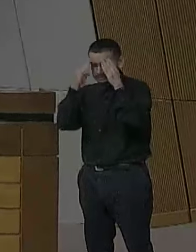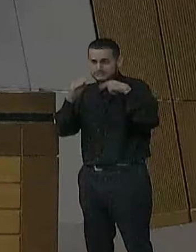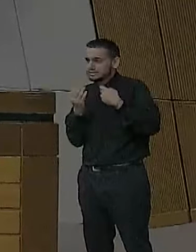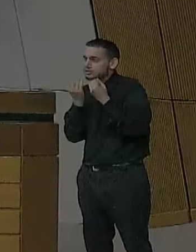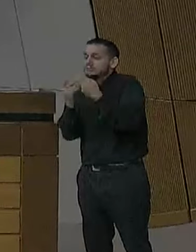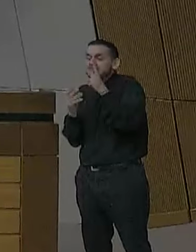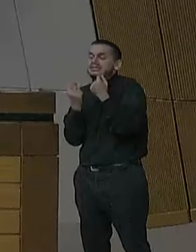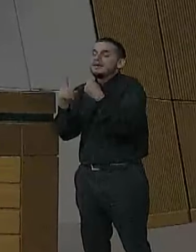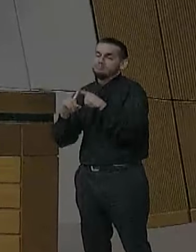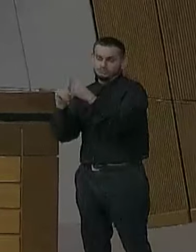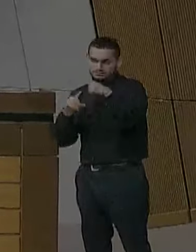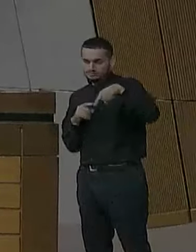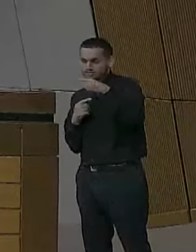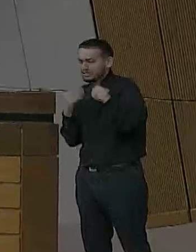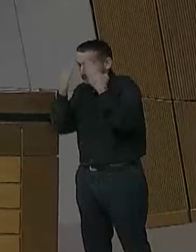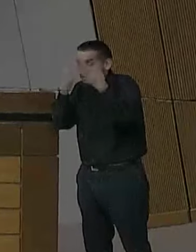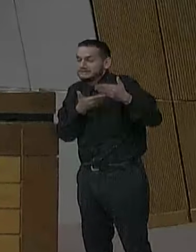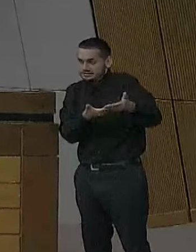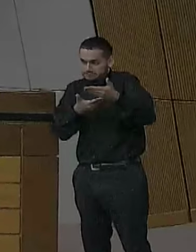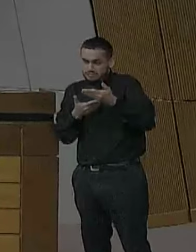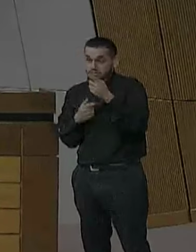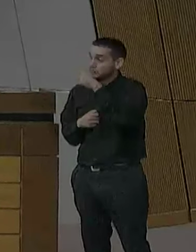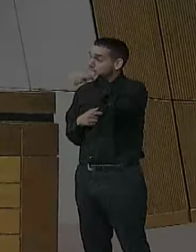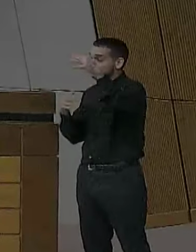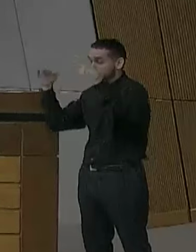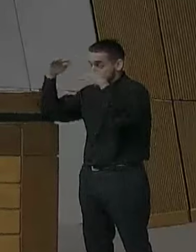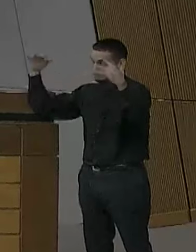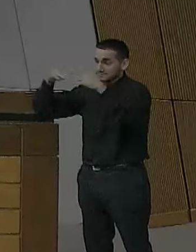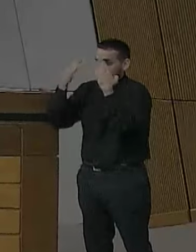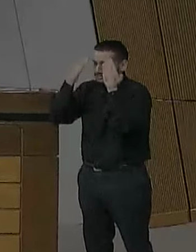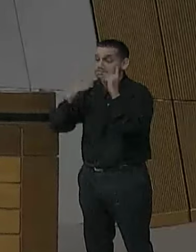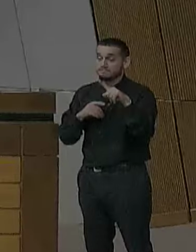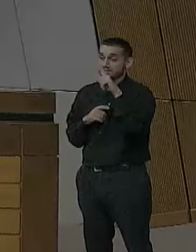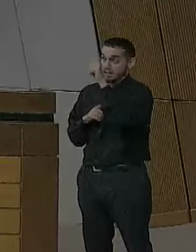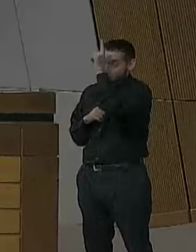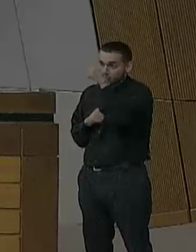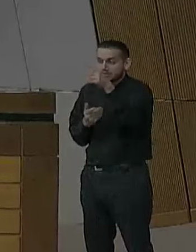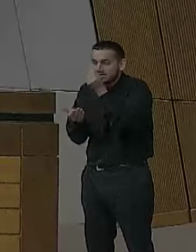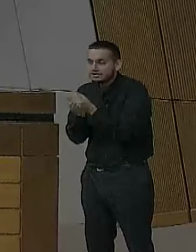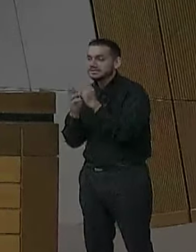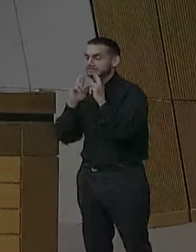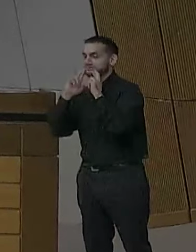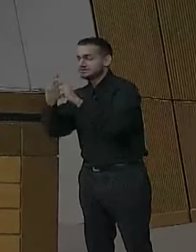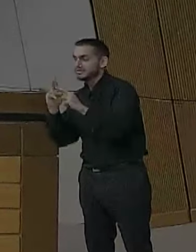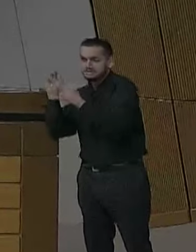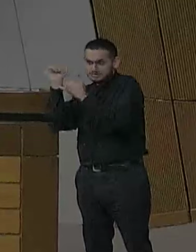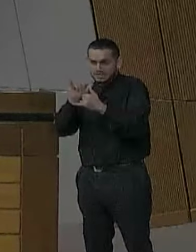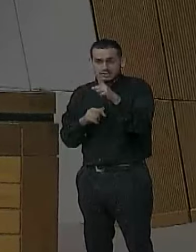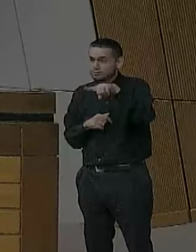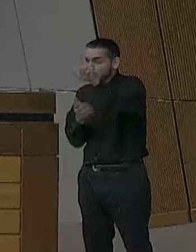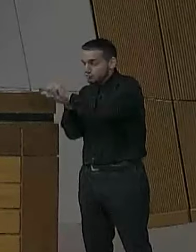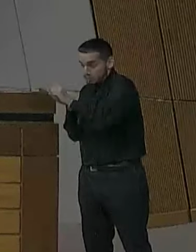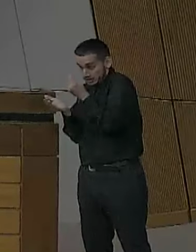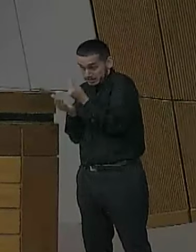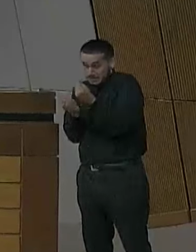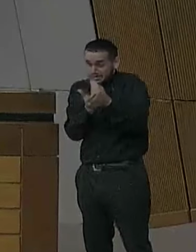Sumar también nuestro agradecimiento al de los demás, a la fundación, sus autoridades, a los representantes de cada sector y a los presentes